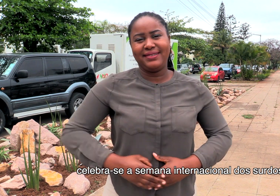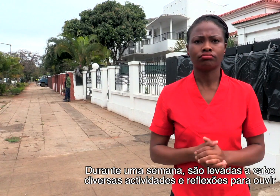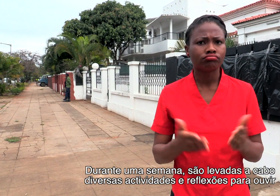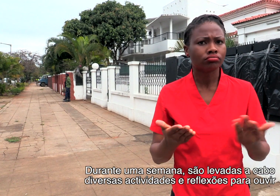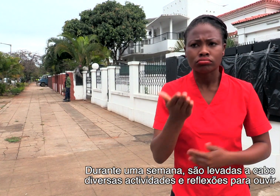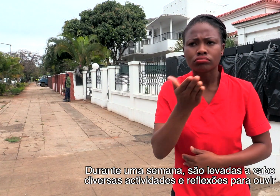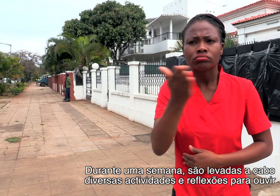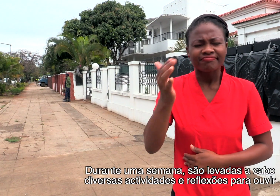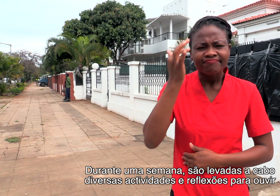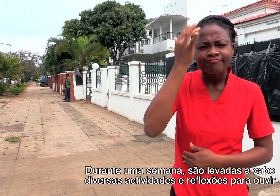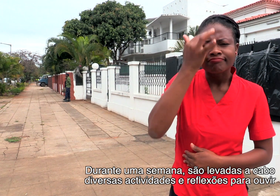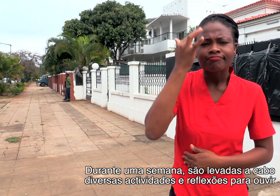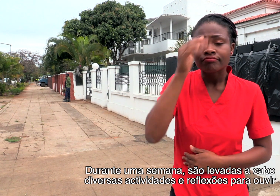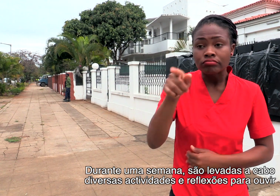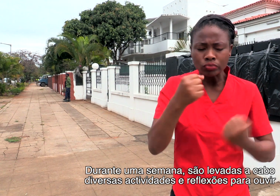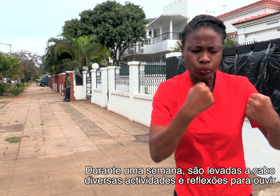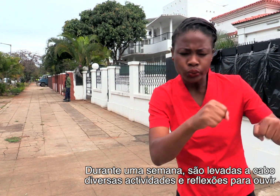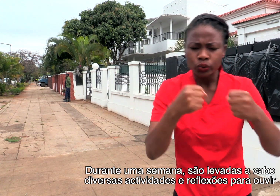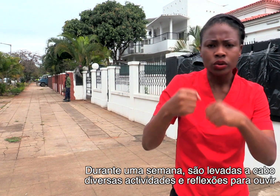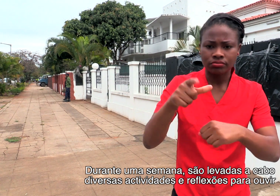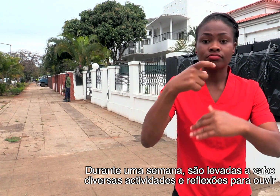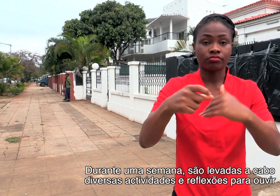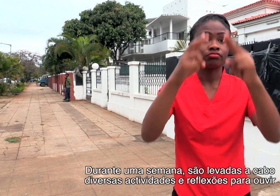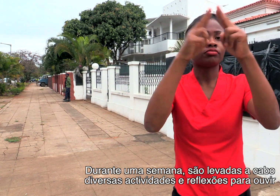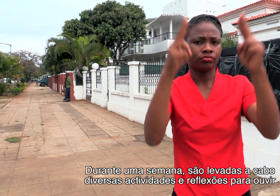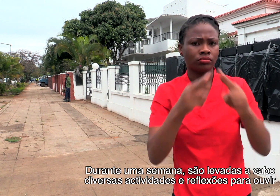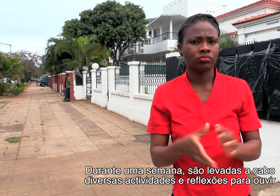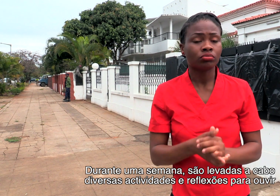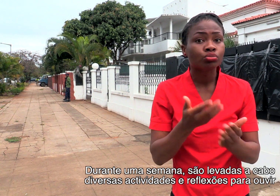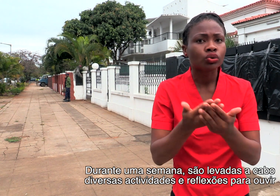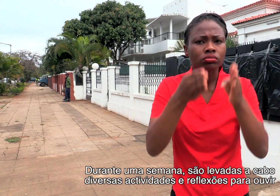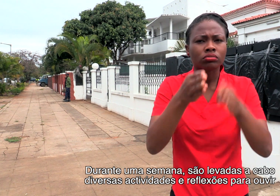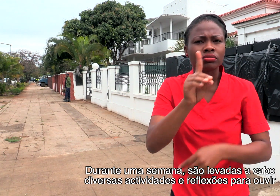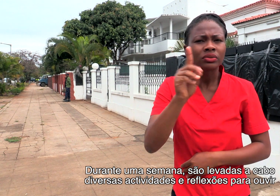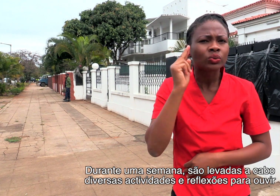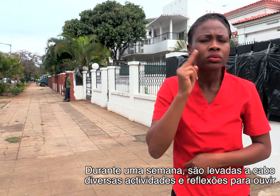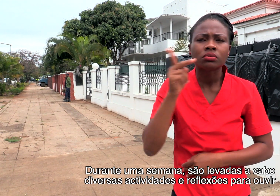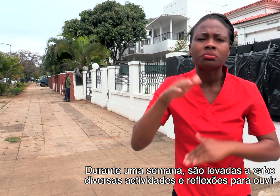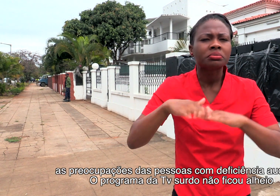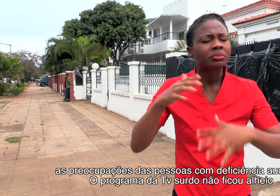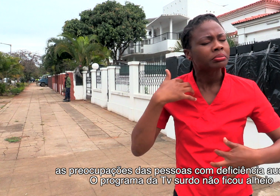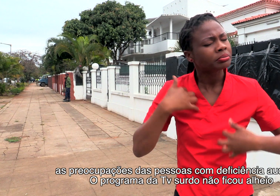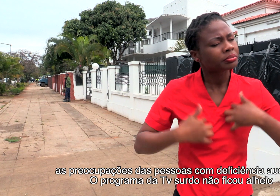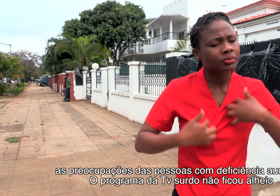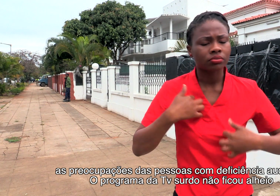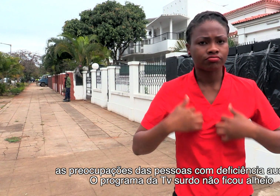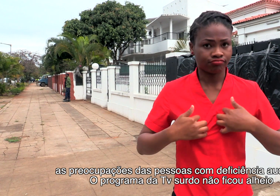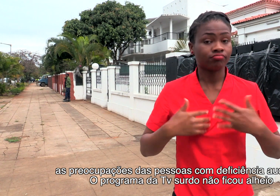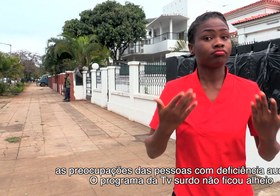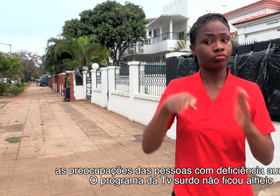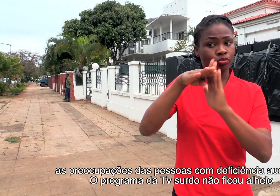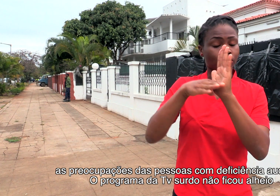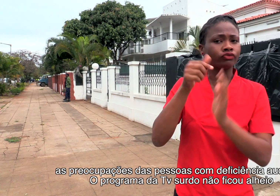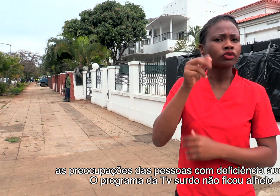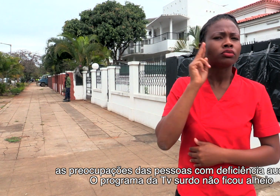levadas a cabo diversas atividades e reflexões para ouvir as preocupações das pessoas com deficiência auditiva.